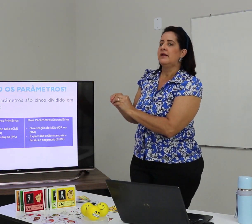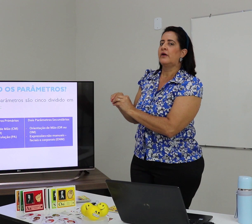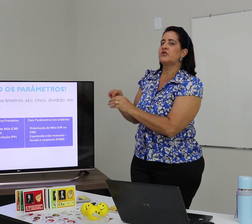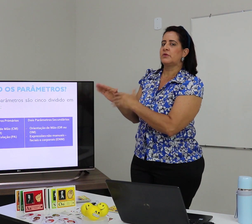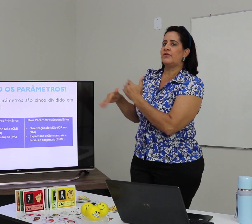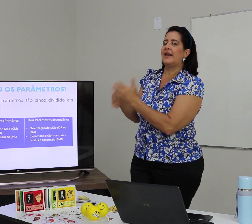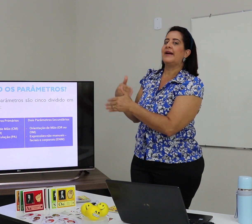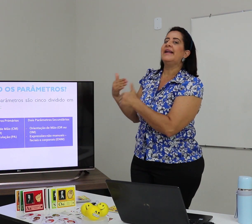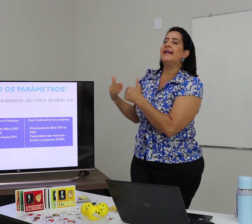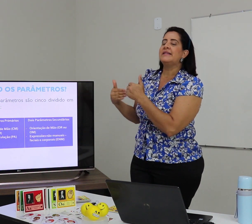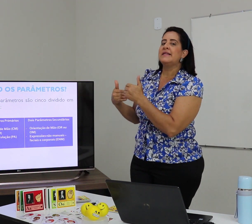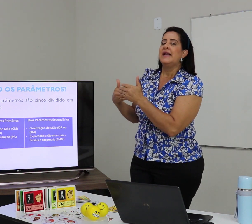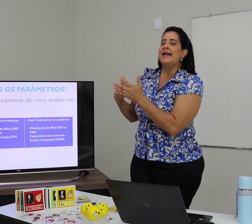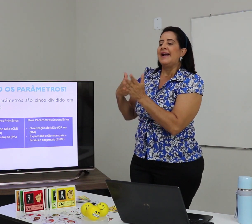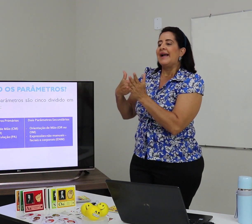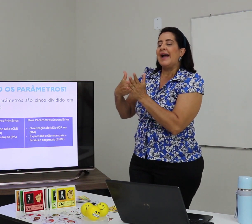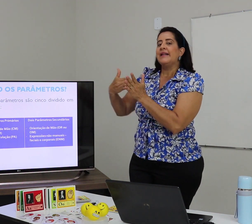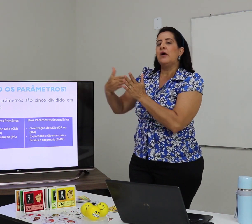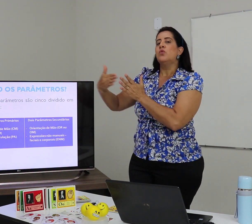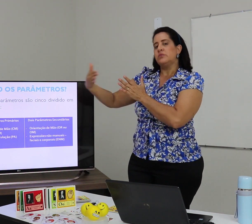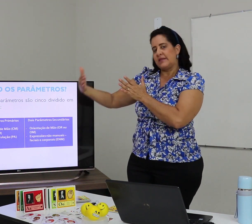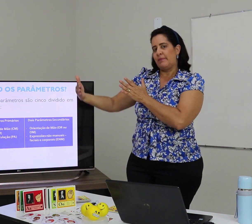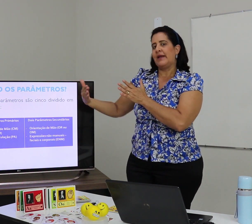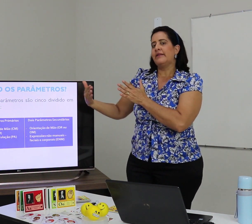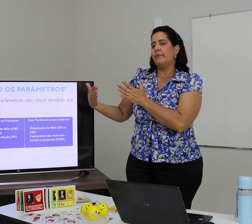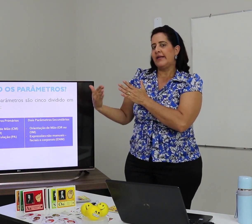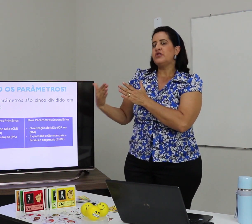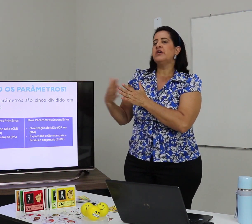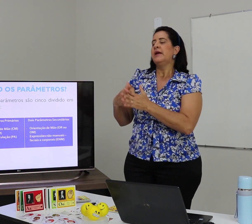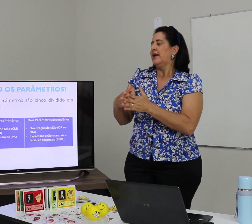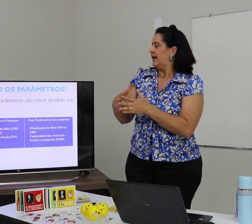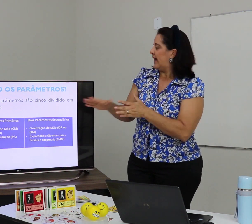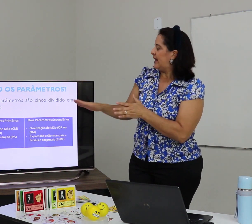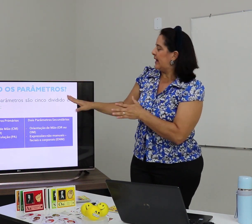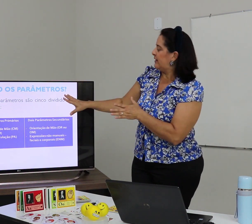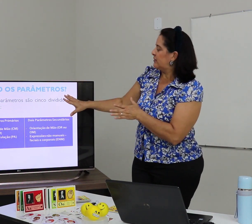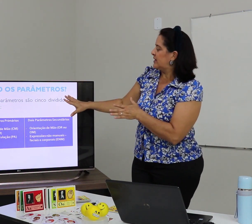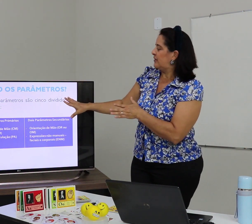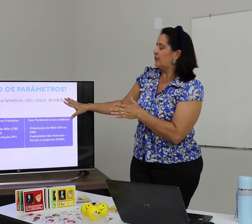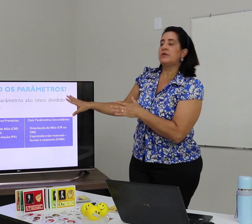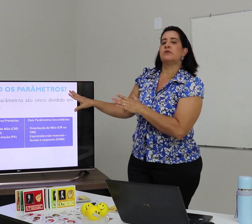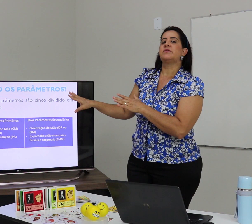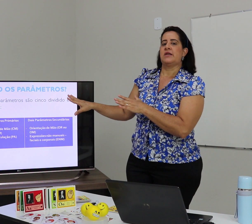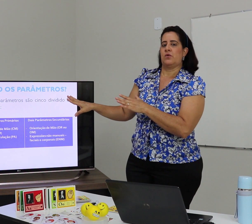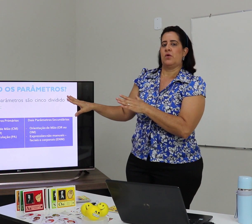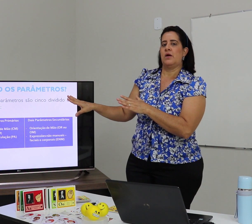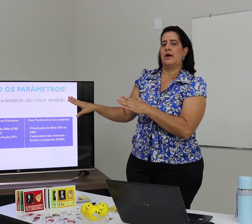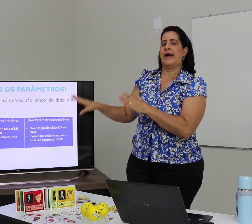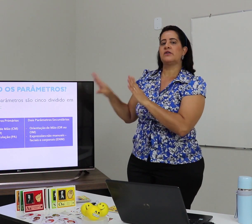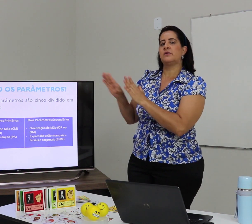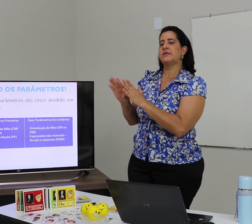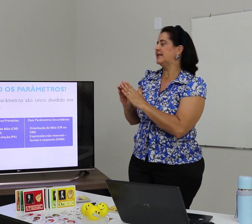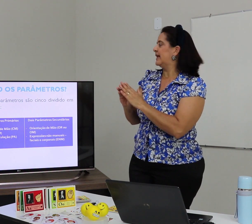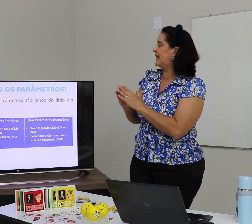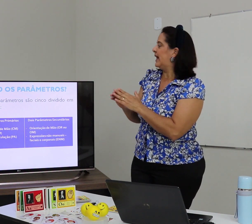Nós vamos falar deles cada um separadamente, e aí aqui você já viu que são 5. Aí nós vamos